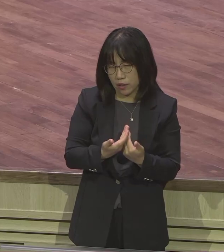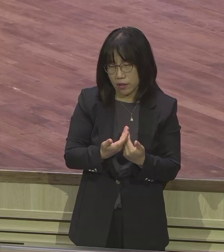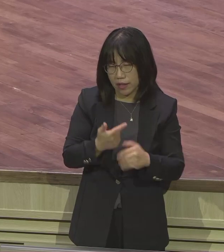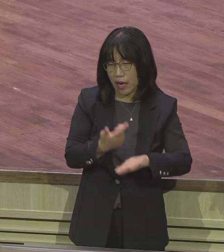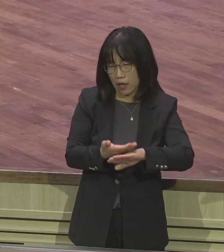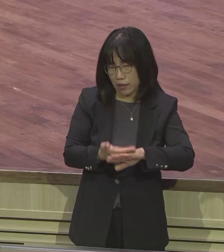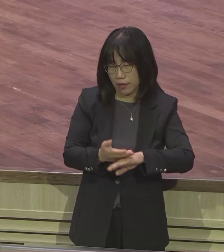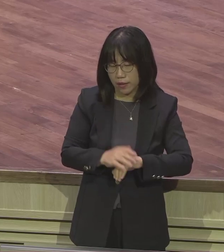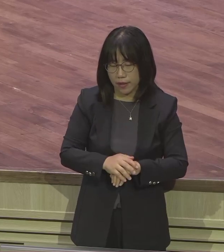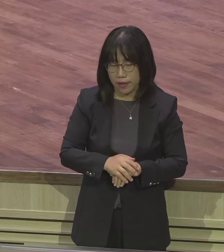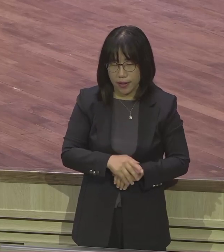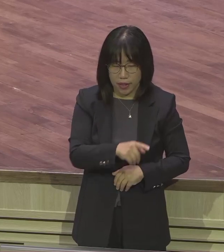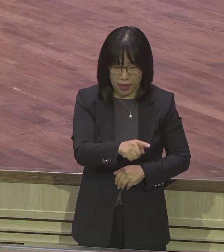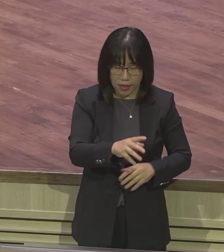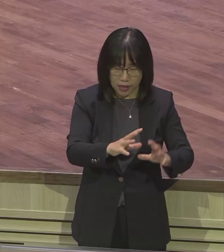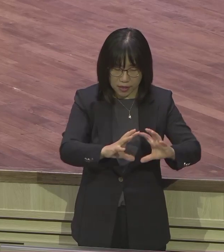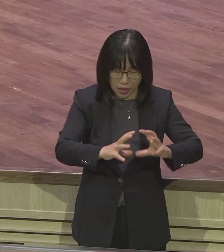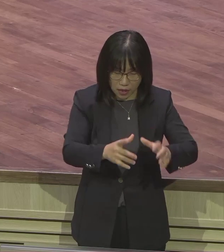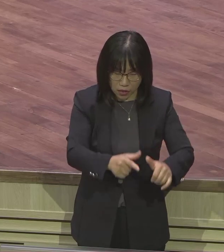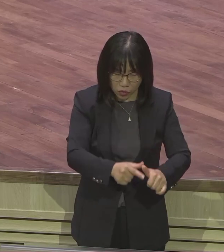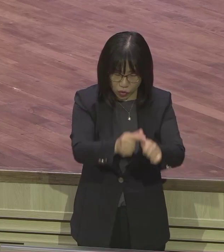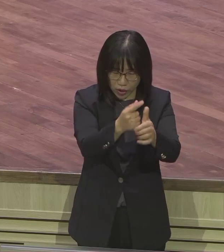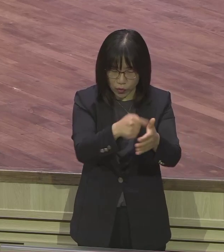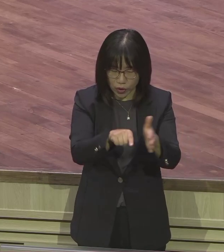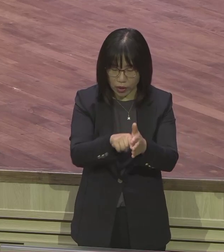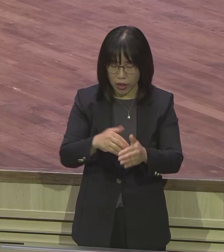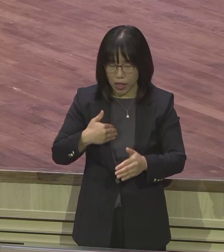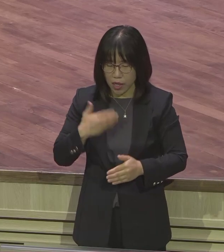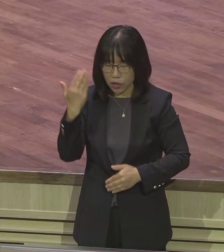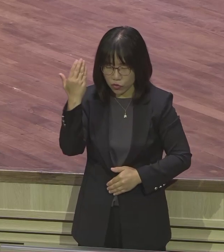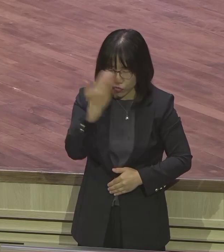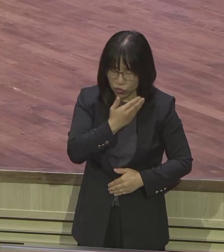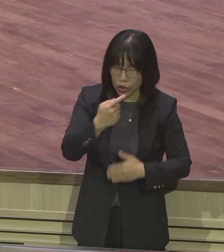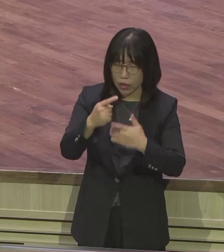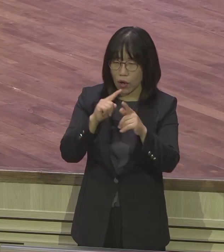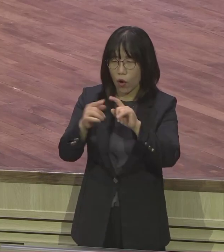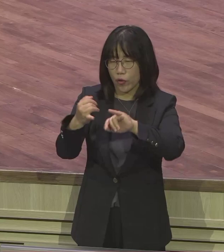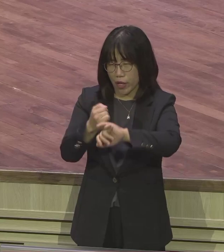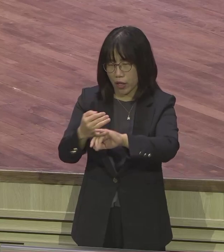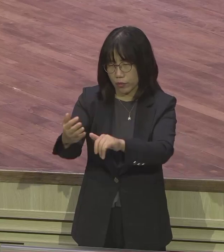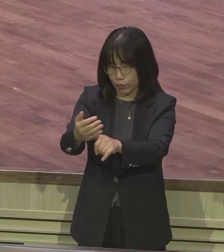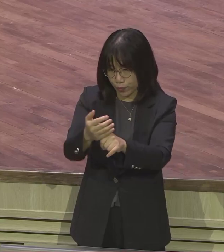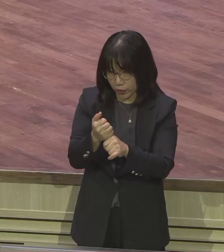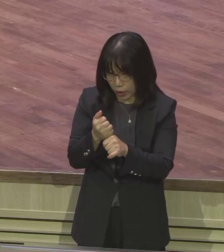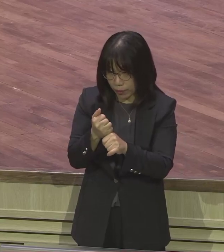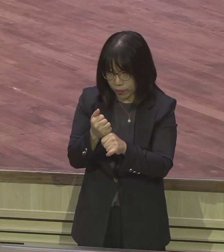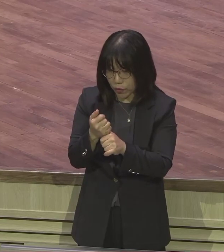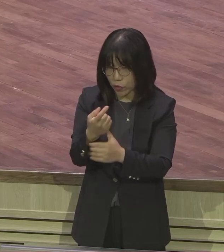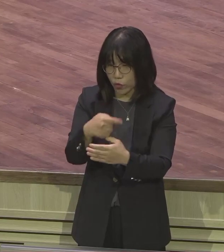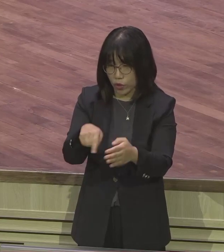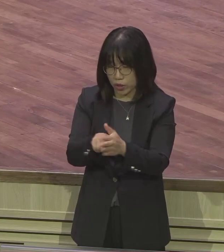선택을 했다 그 말이에요. 언약을 온전히 성취하시는 신실하신 하나님 믿고